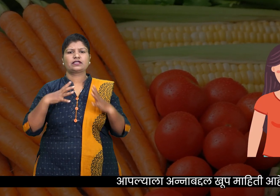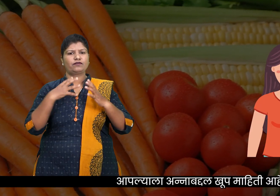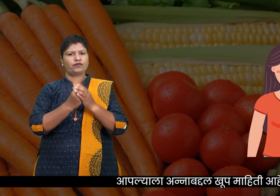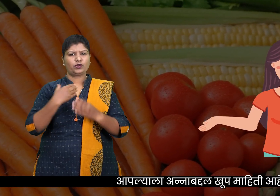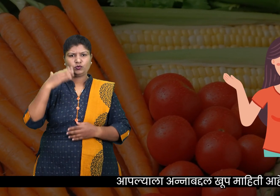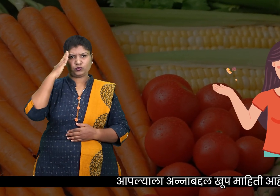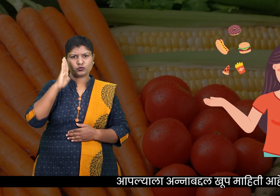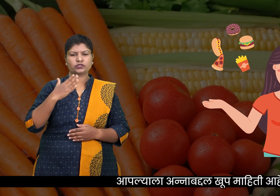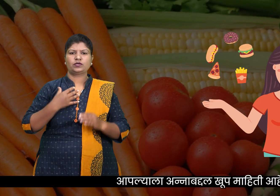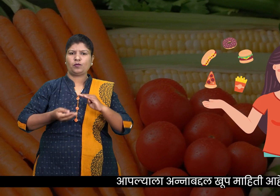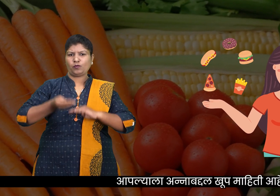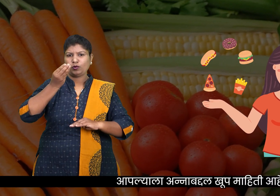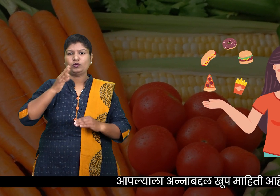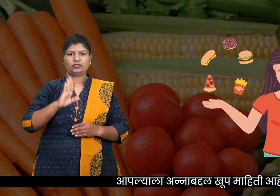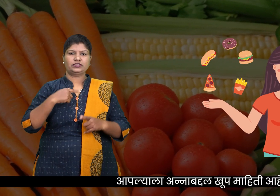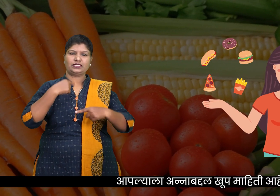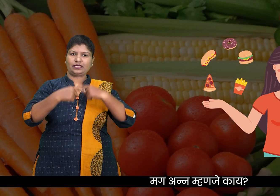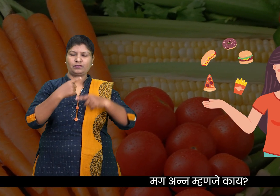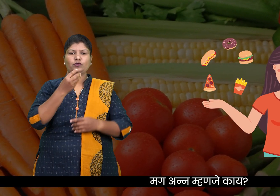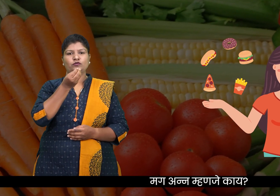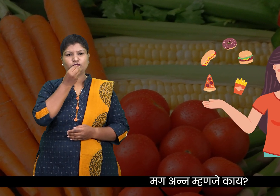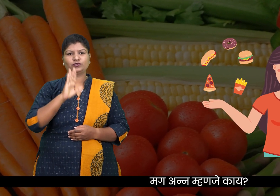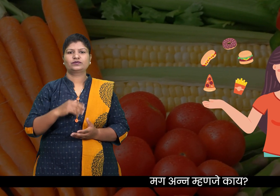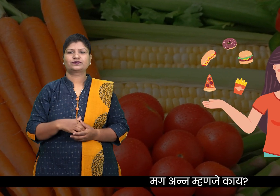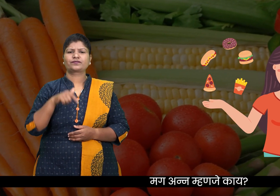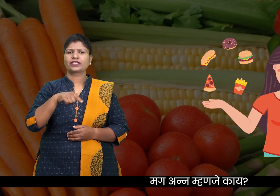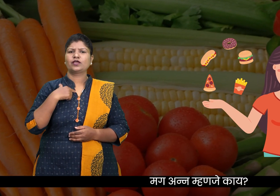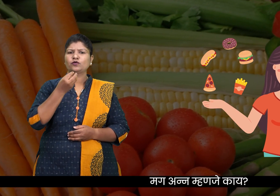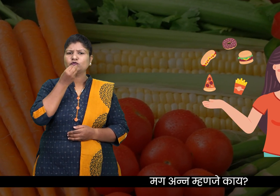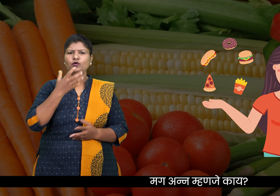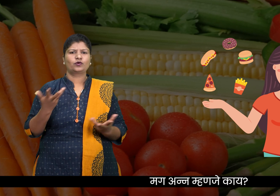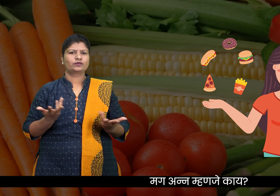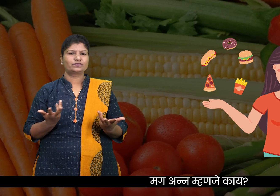आपल्याला अन्नाबद्दल खूप माहिती आहे. मग अन्न म्हणजे काय?